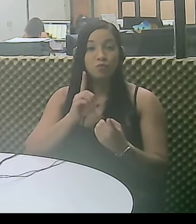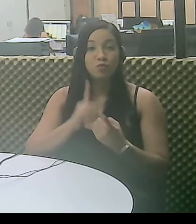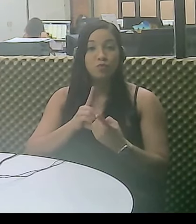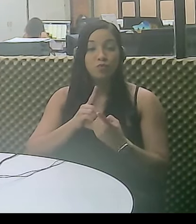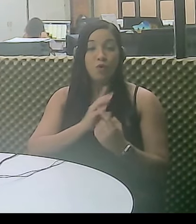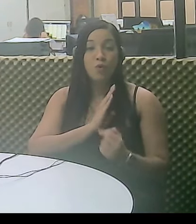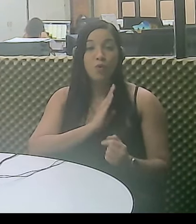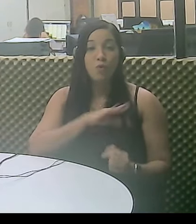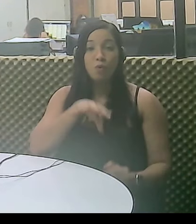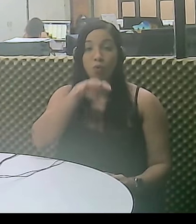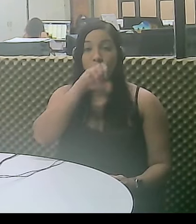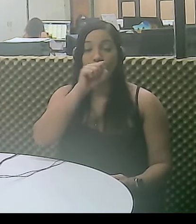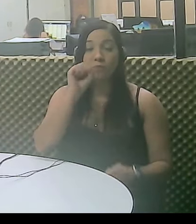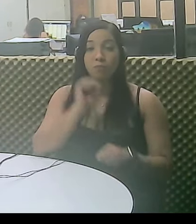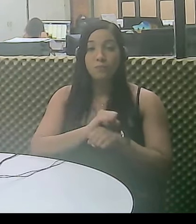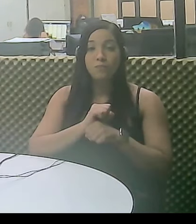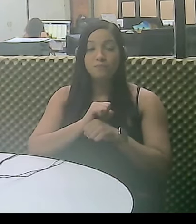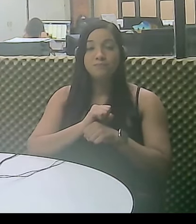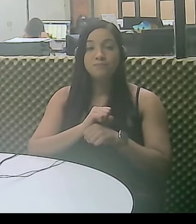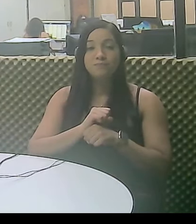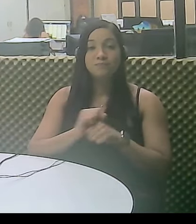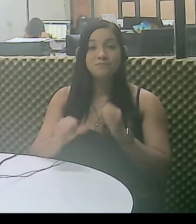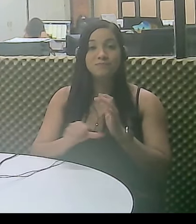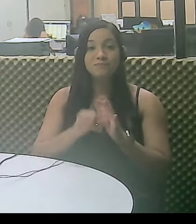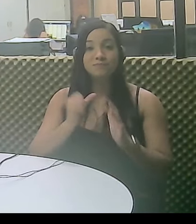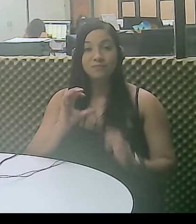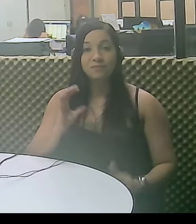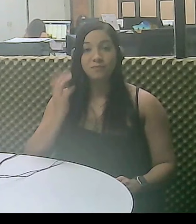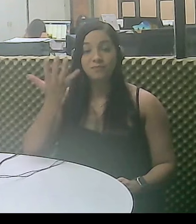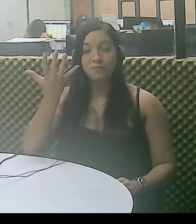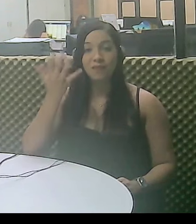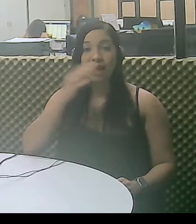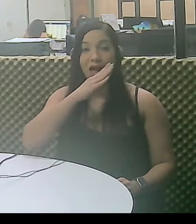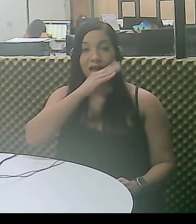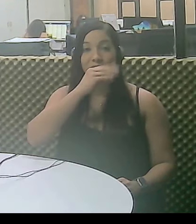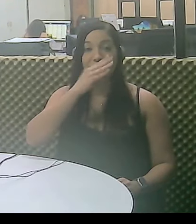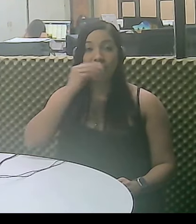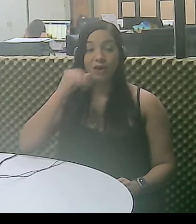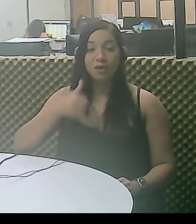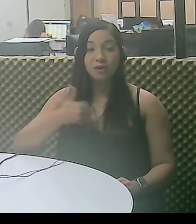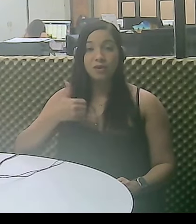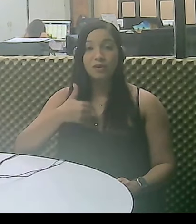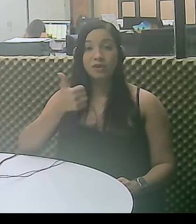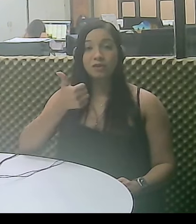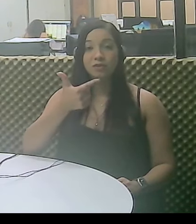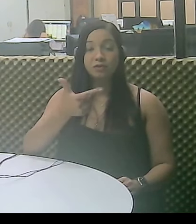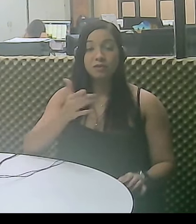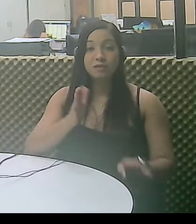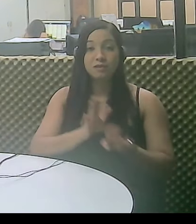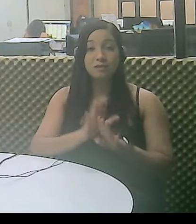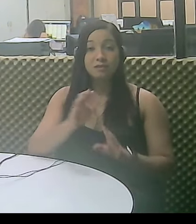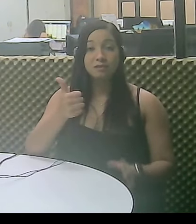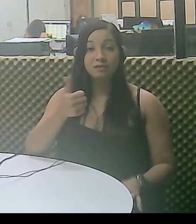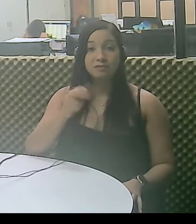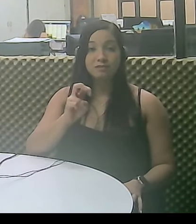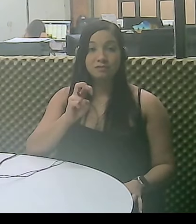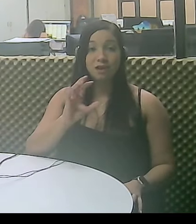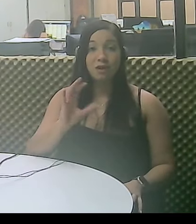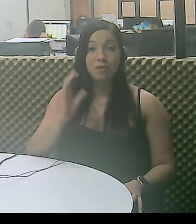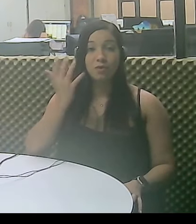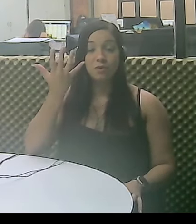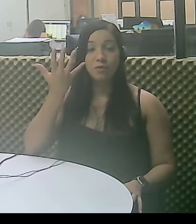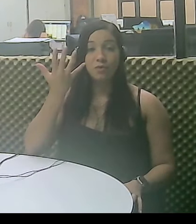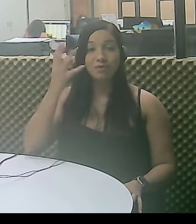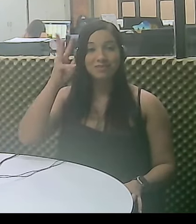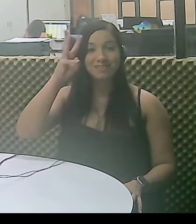parada cardiorrespiratória. A primeira edição da capacitação de adolescentes de 12 a 15 anos das escolas municipais acontece